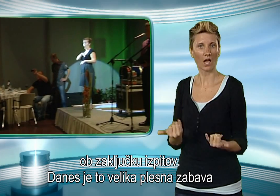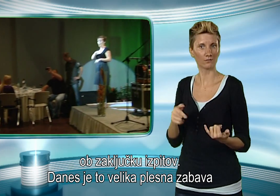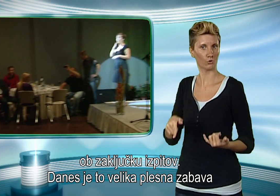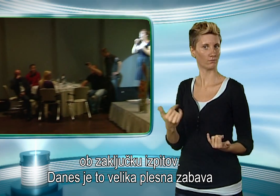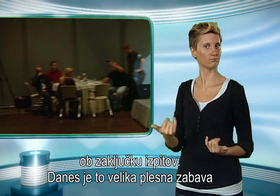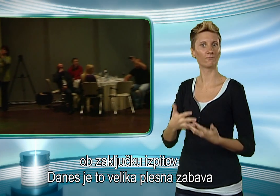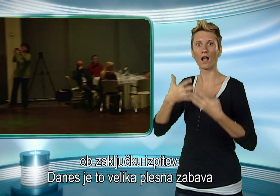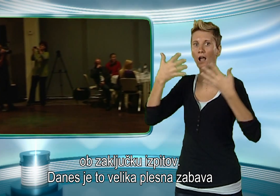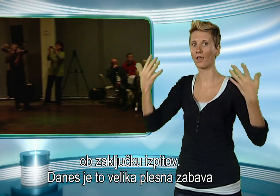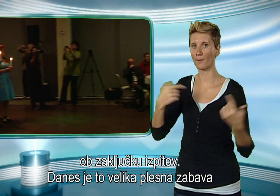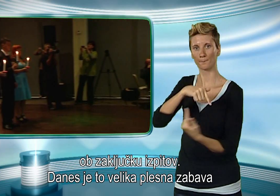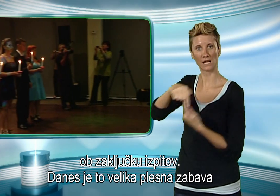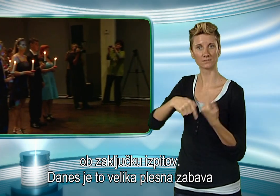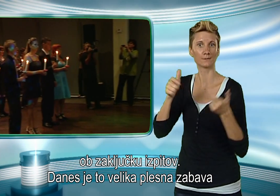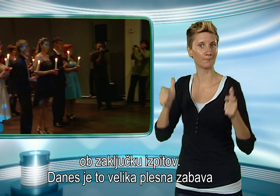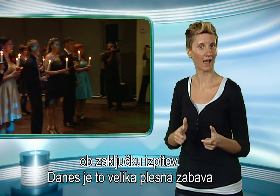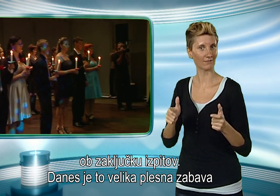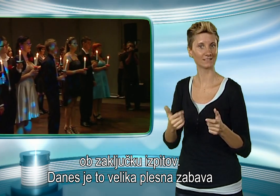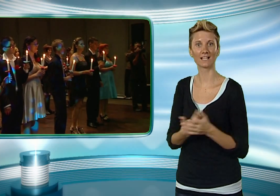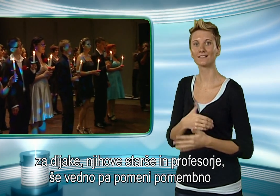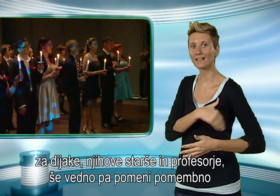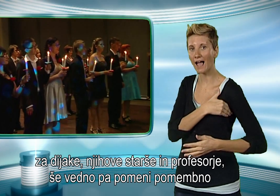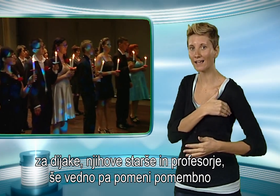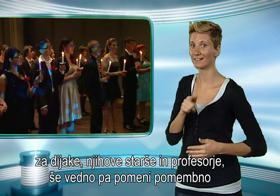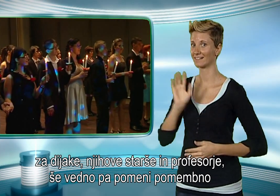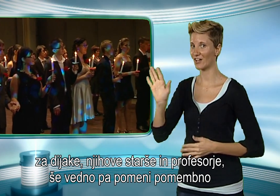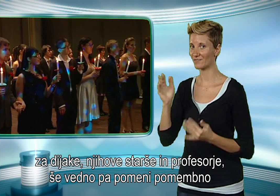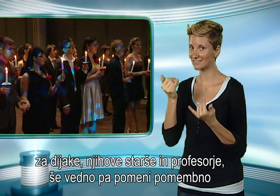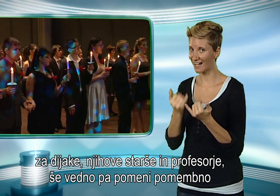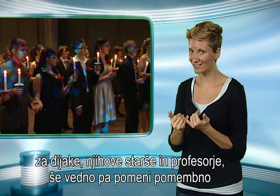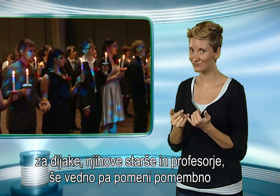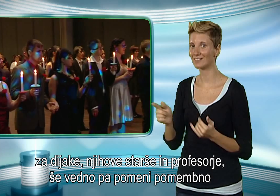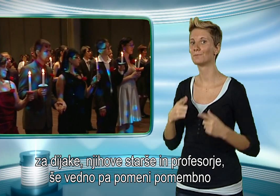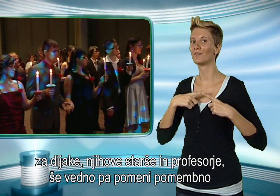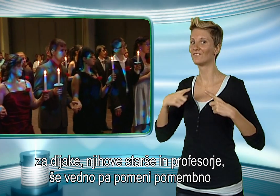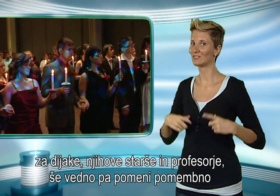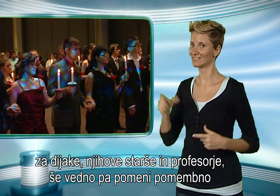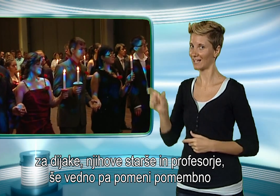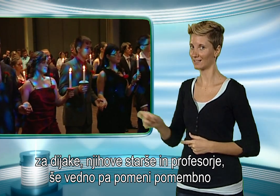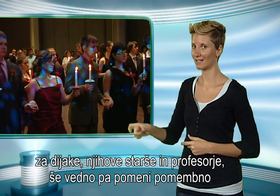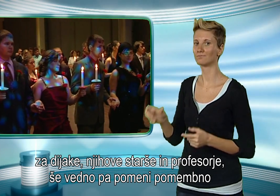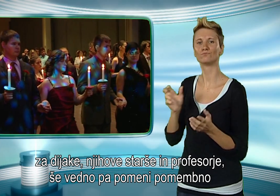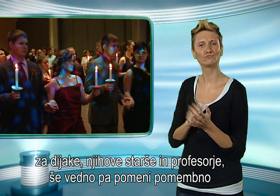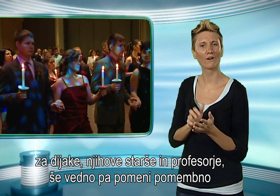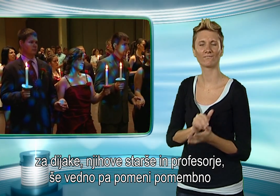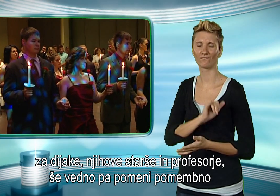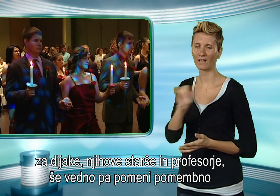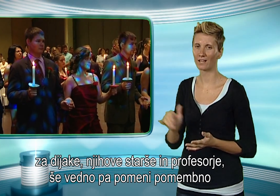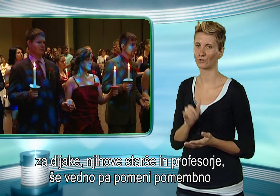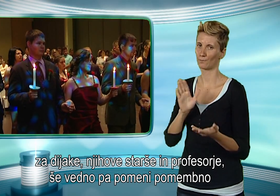Danes je to velika plesna zabava za dijake, njihove starše in profesorje, še vedno pa pomeni pomembno stopnico v